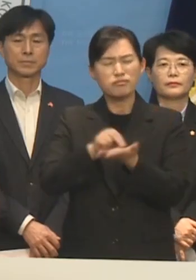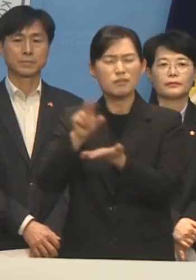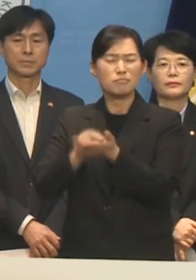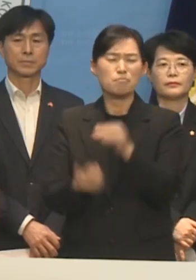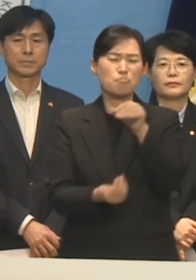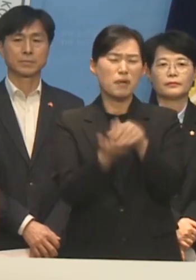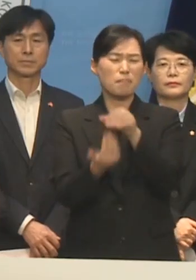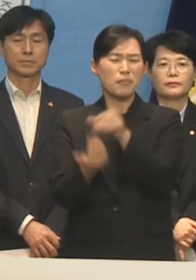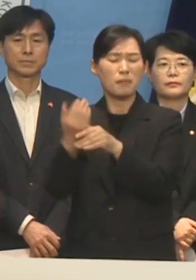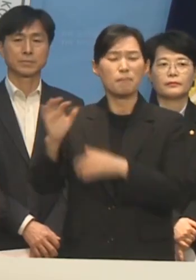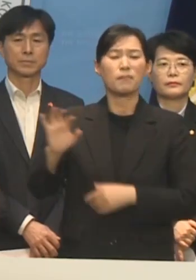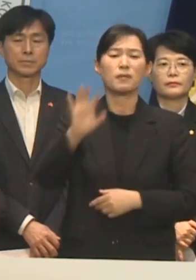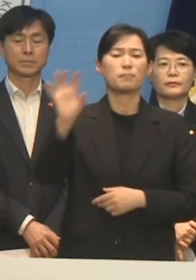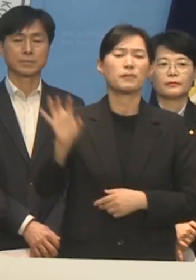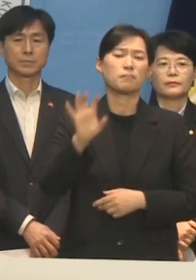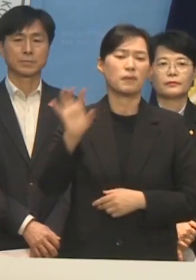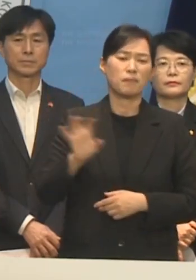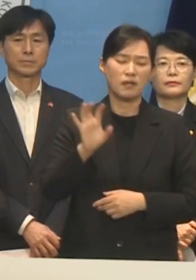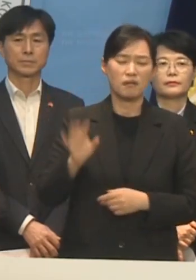반복되고 있습니다.